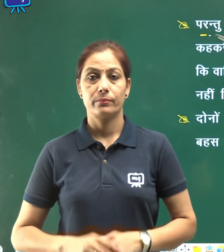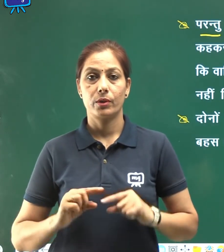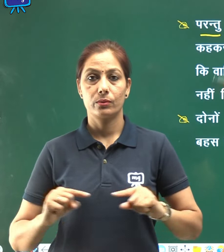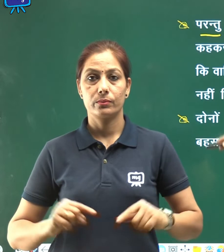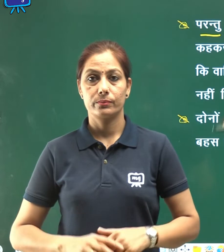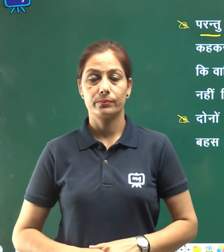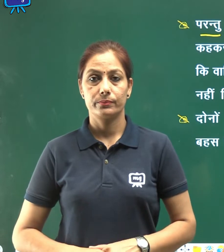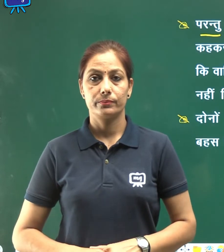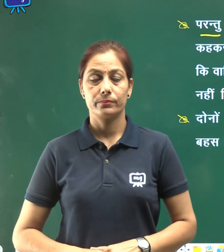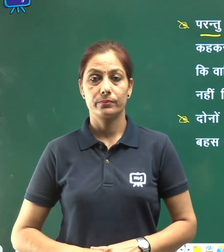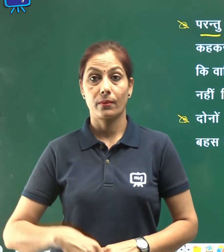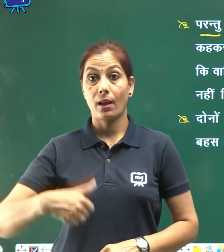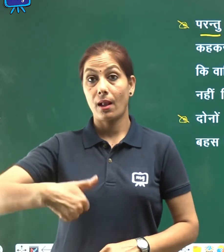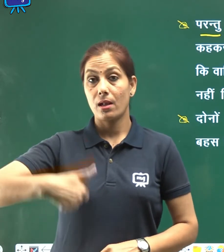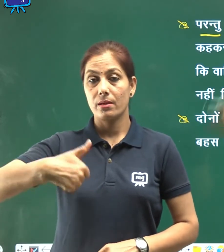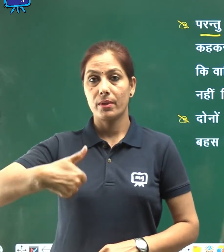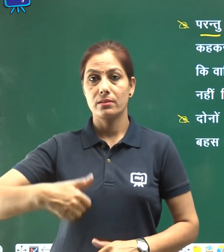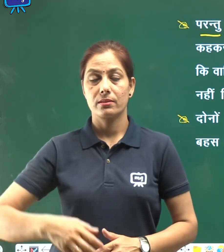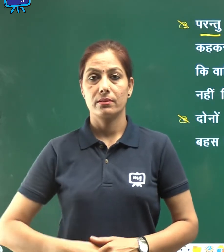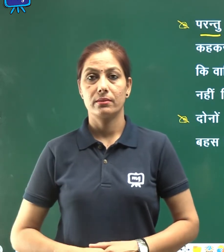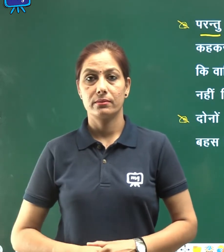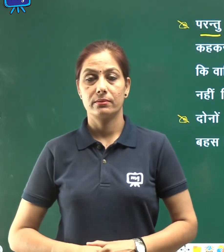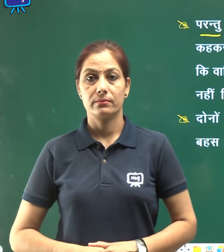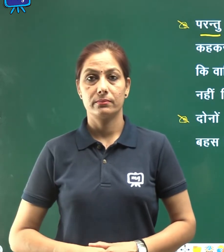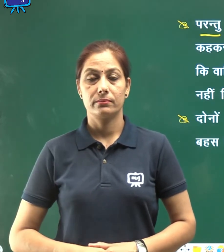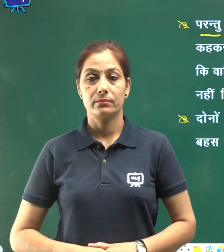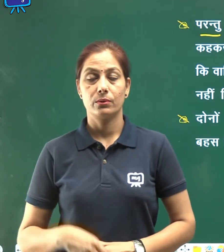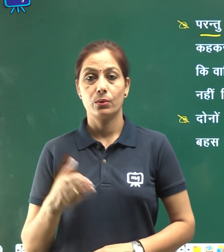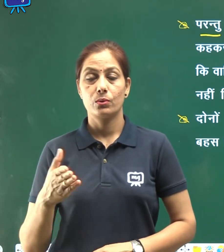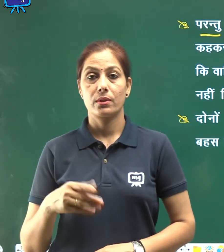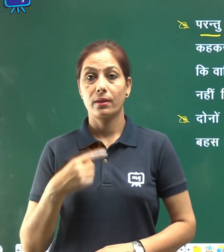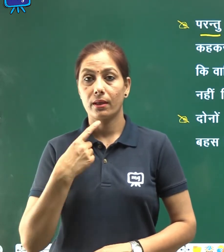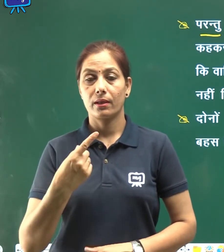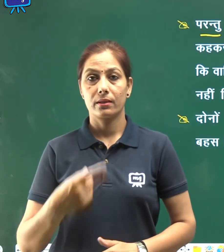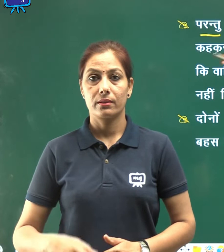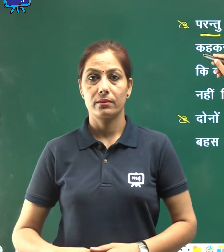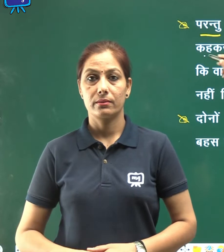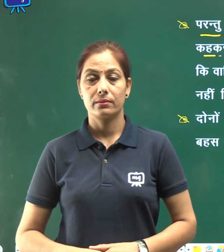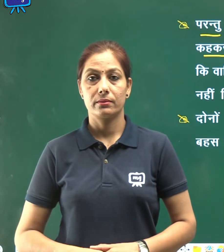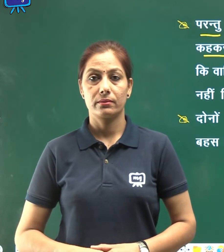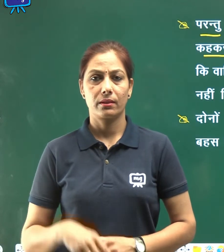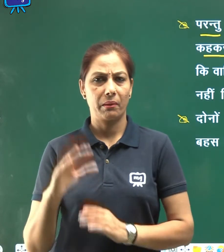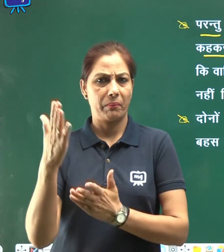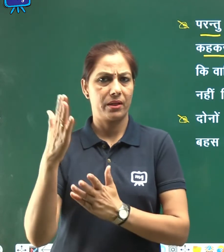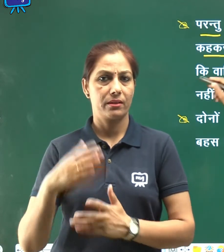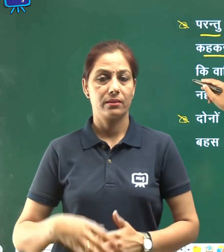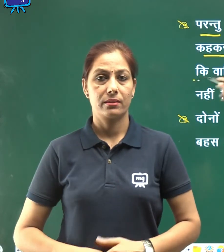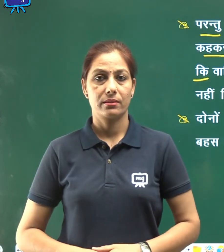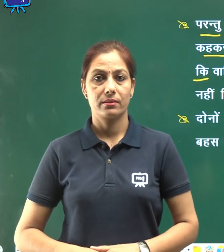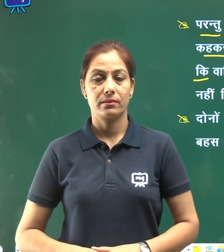परंतु हेडमास्टर उसे यह कहकर मना कर देते हैं कि